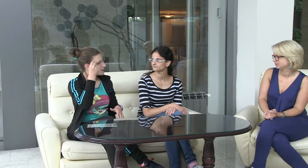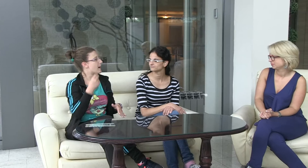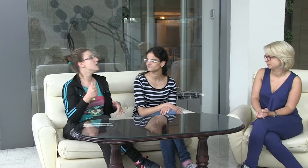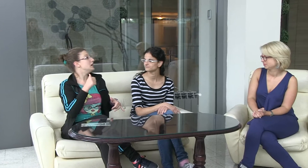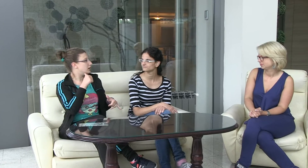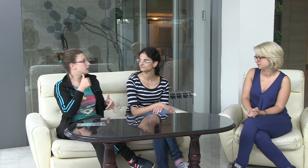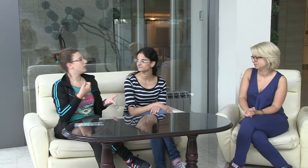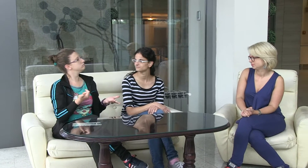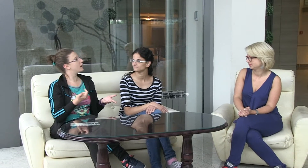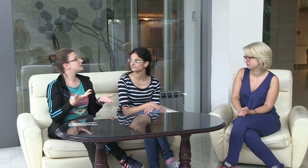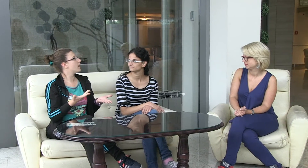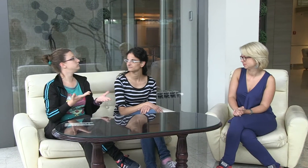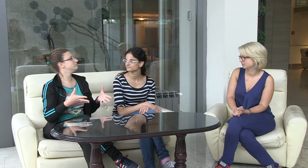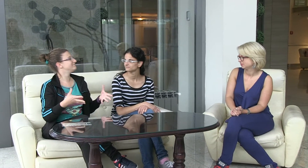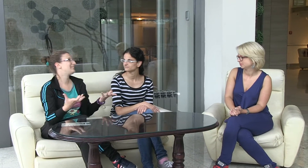će biti bolje, da će proširiti svoje znanje.